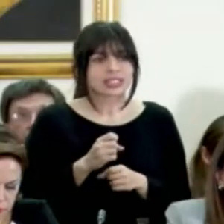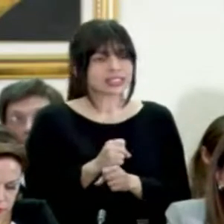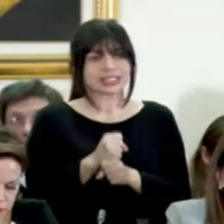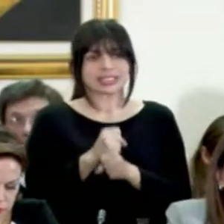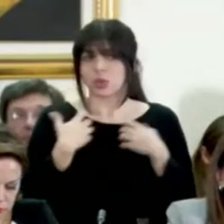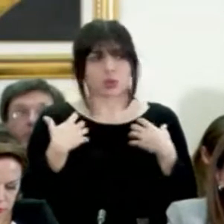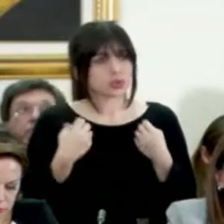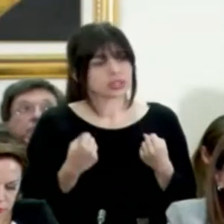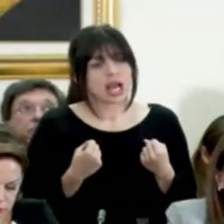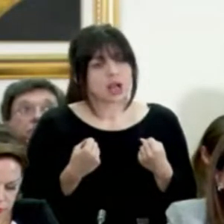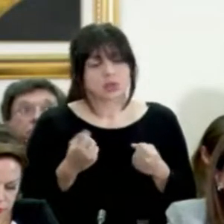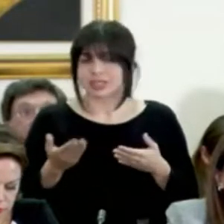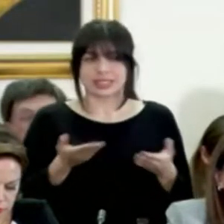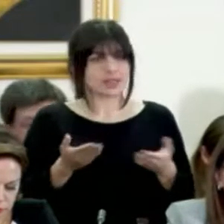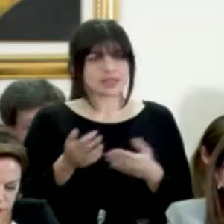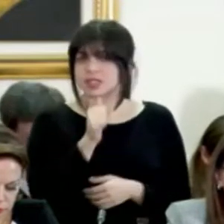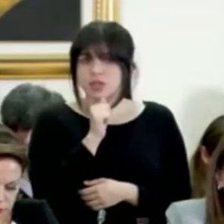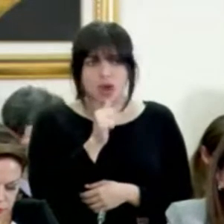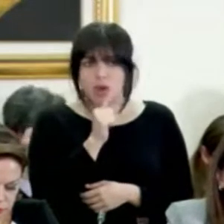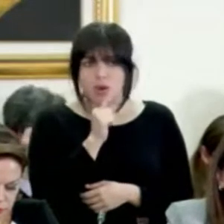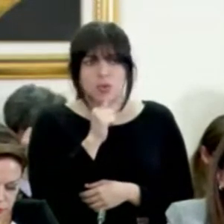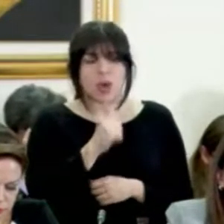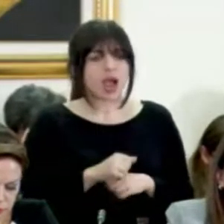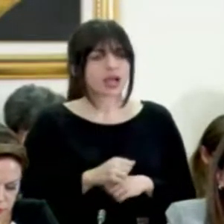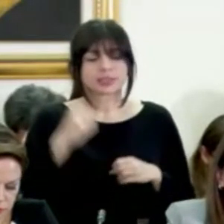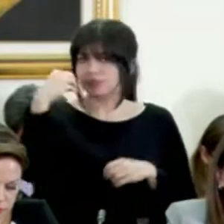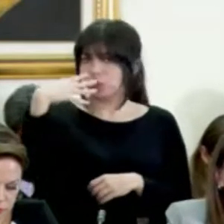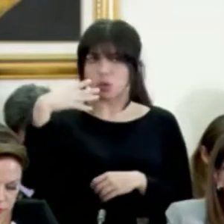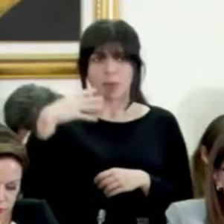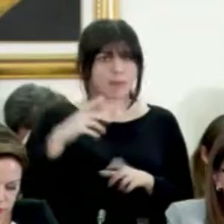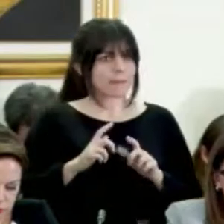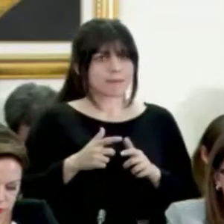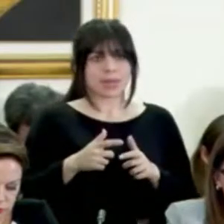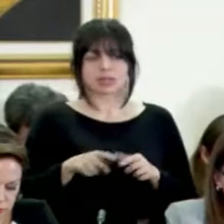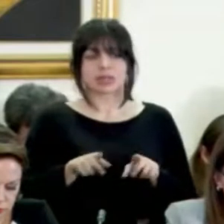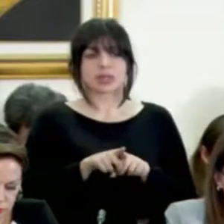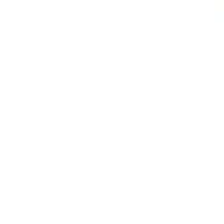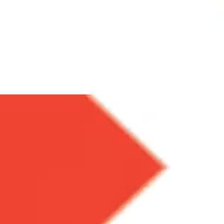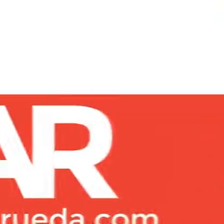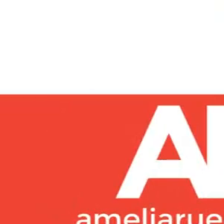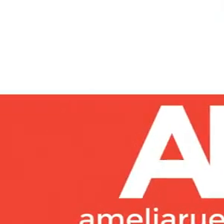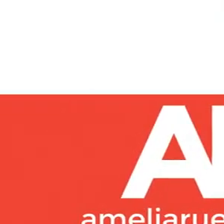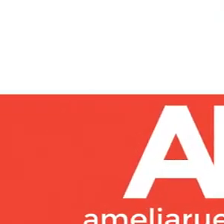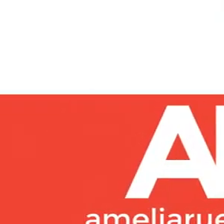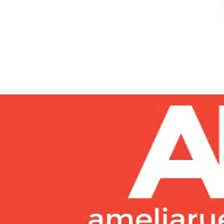salud, sin servicio de agua, sin eliminación de basura y sin eliminación de excretas.